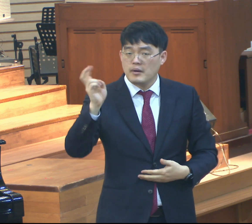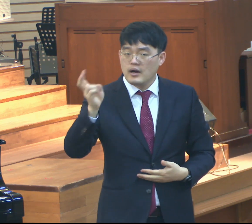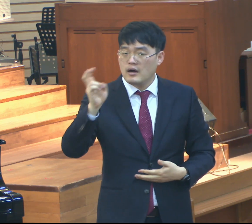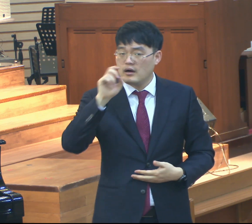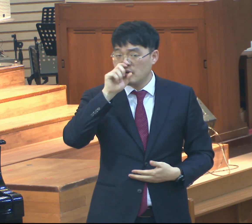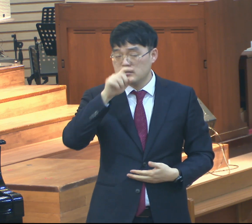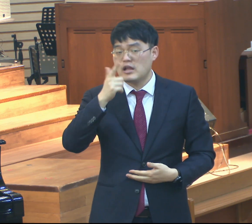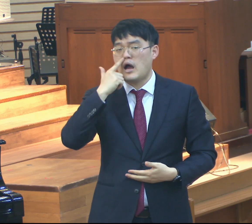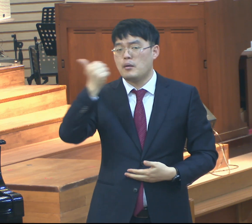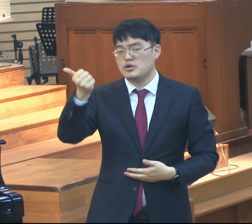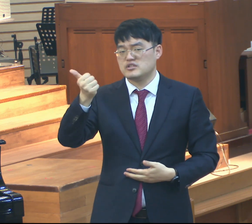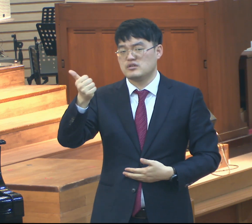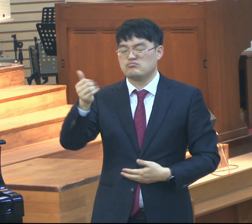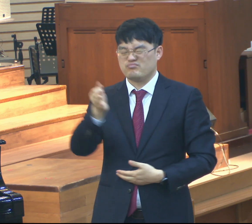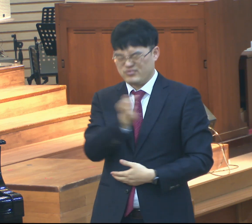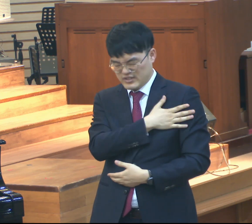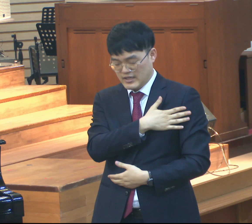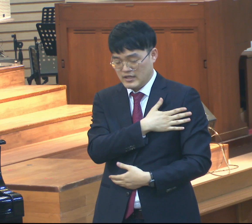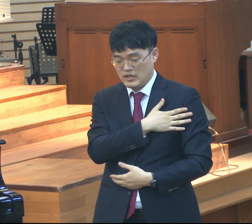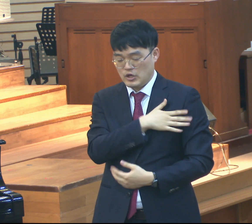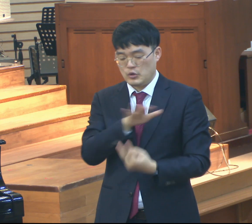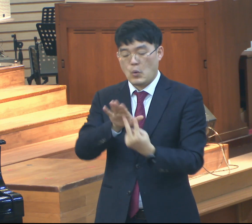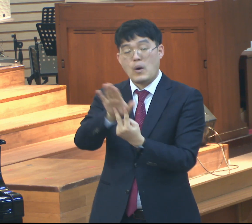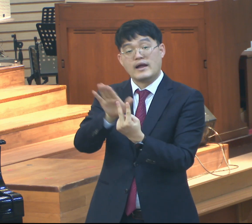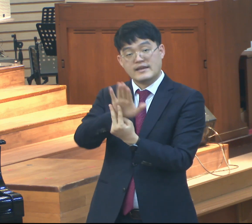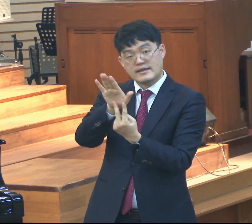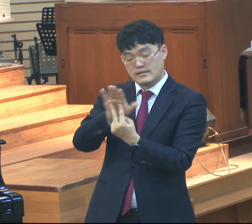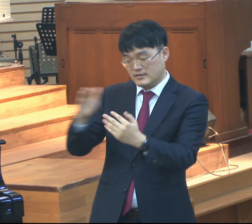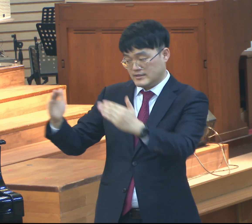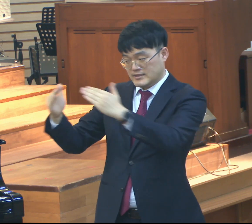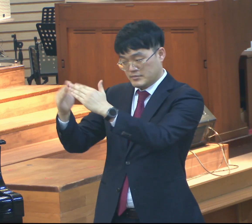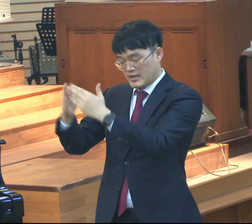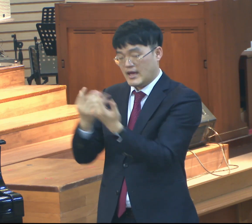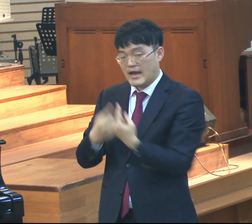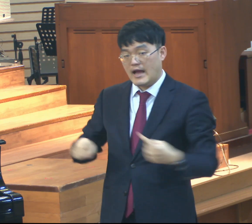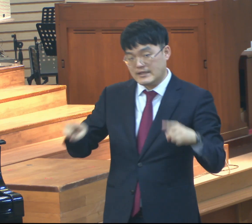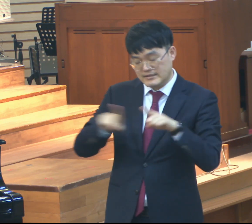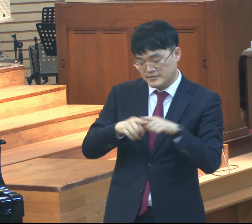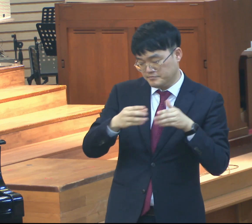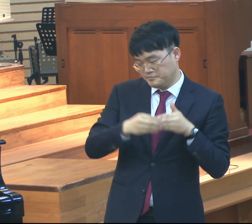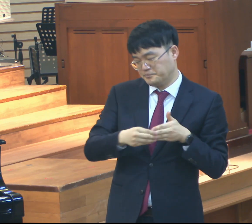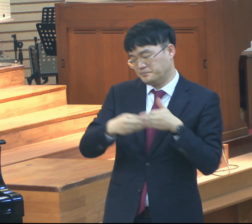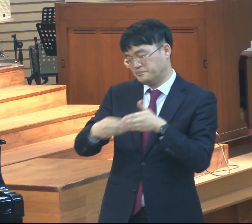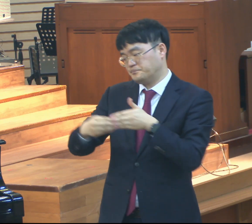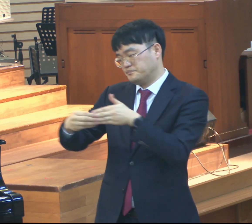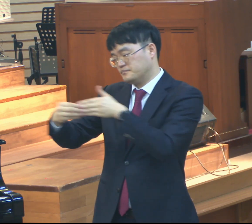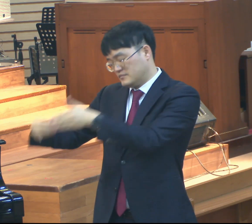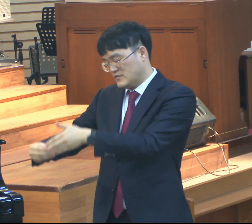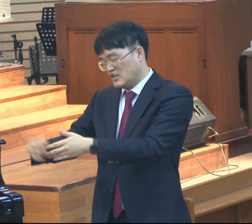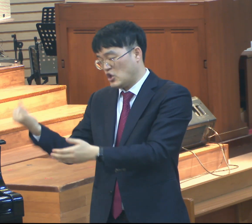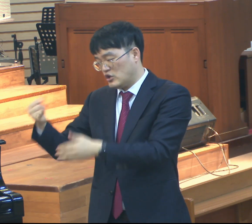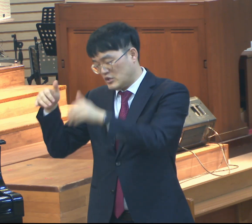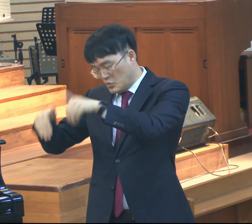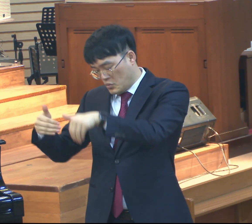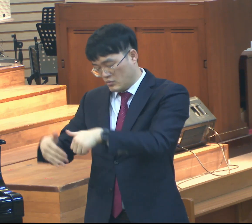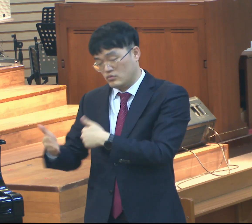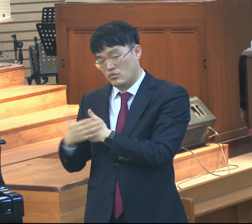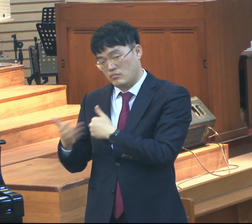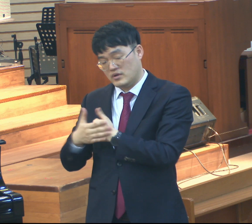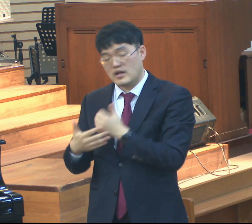둔 요한이 그 집에 사람들을 알았고 여종의 도움을 얻어서 베드로를